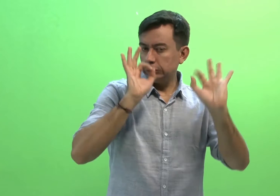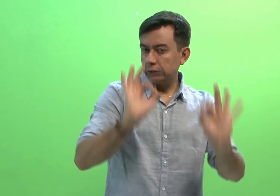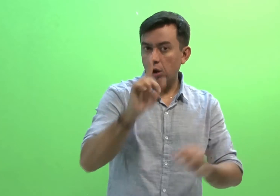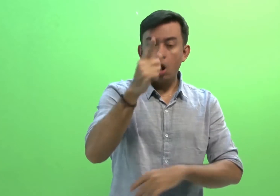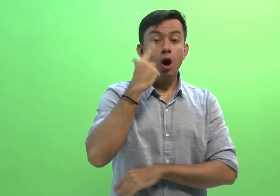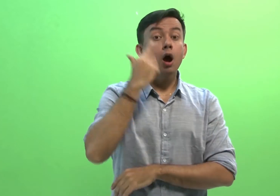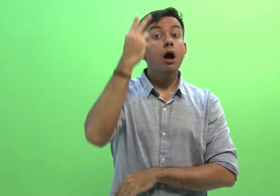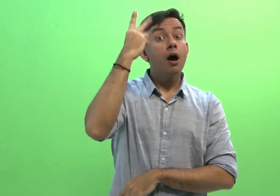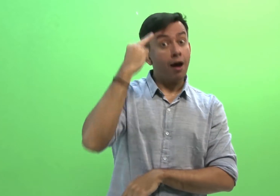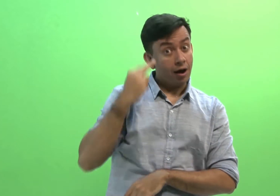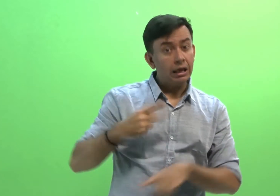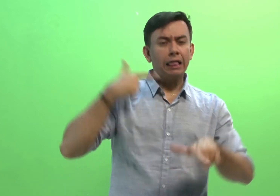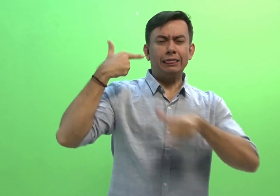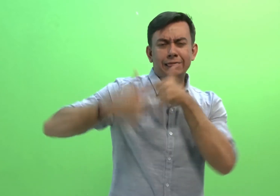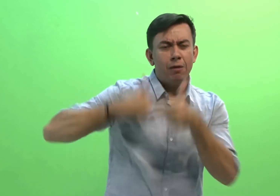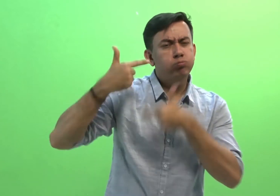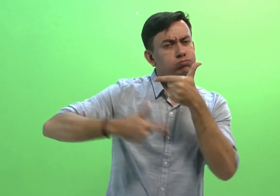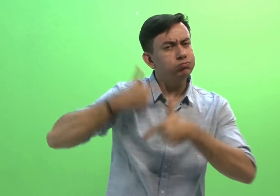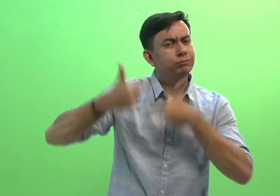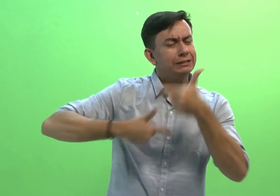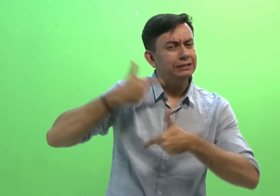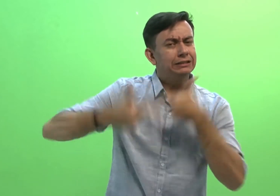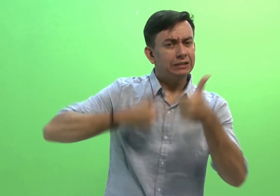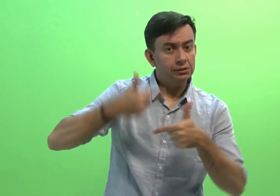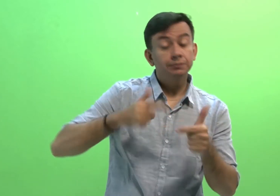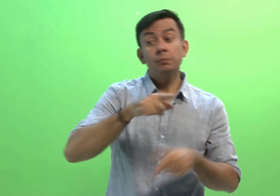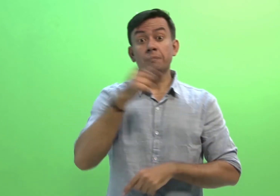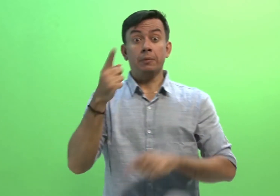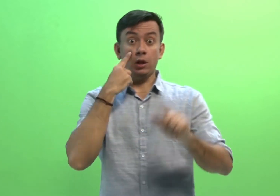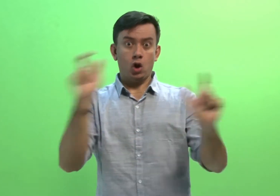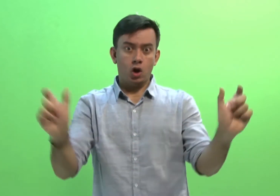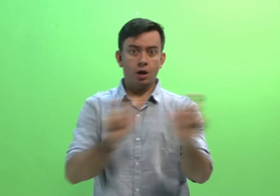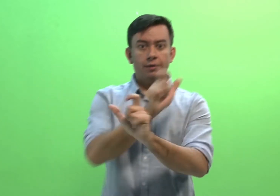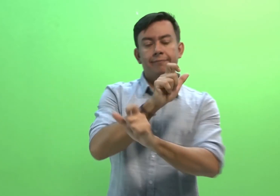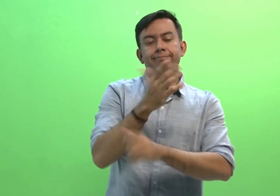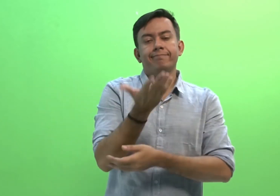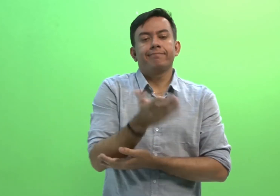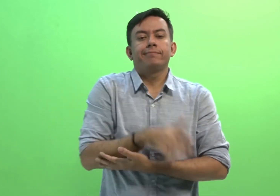claro. Olha, Elana trabalha muito, trocando a ordem.